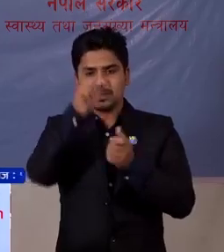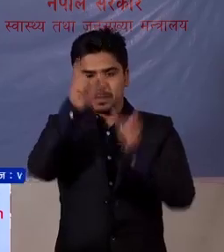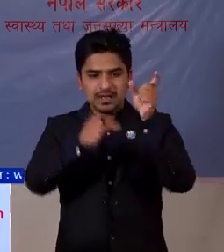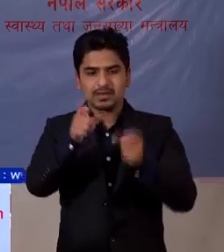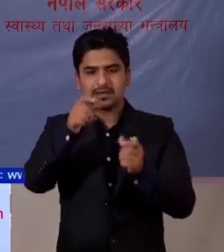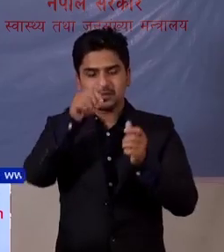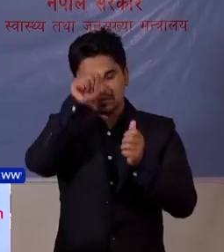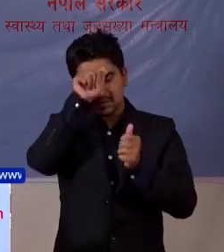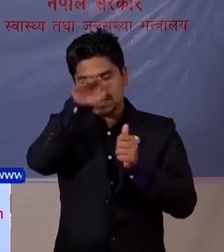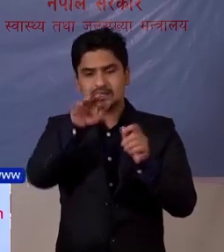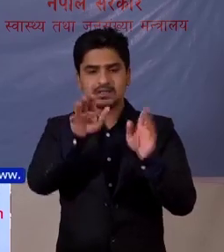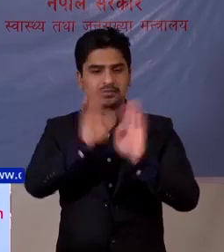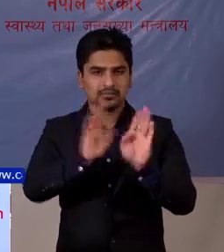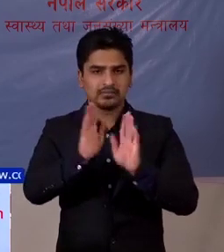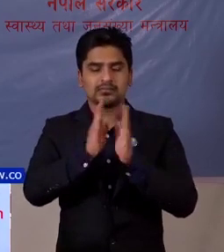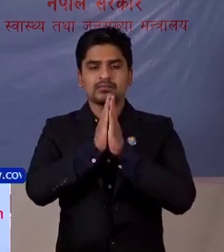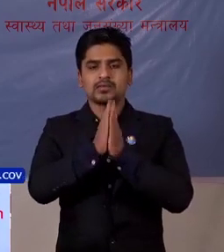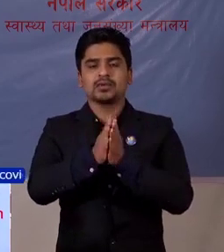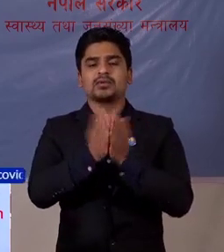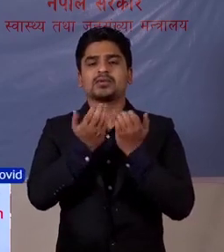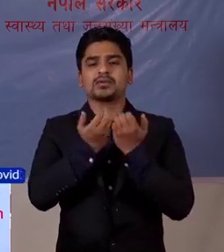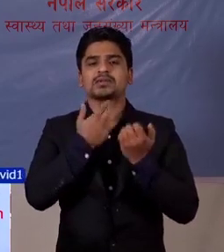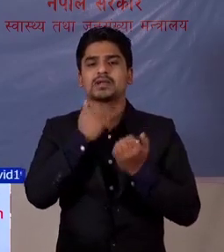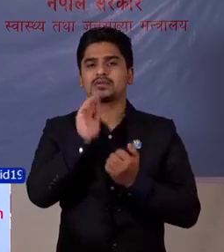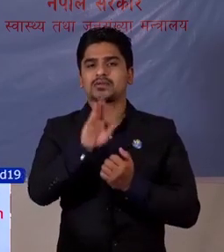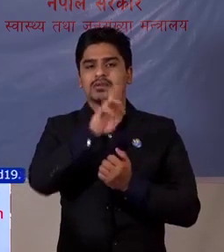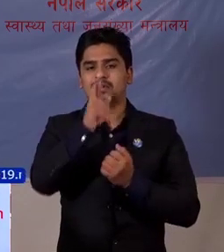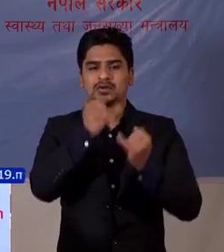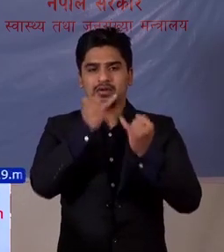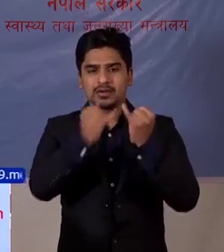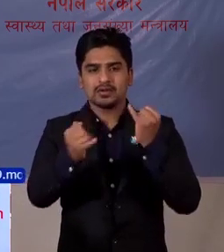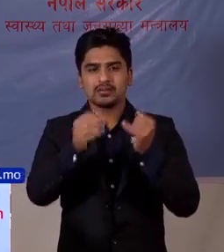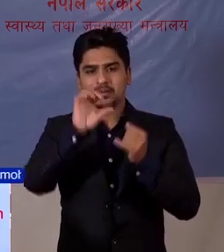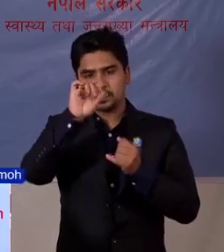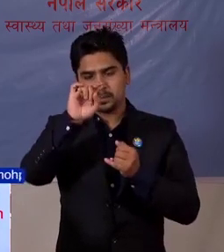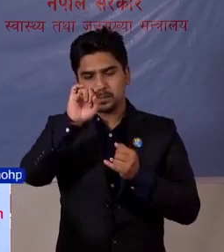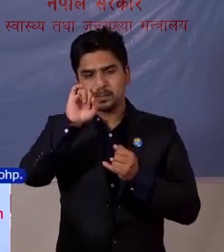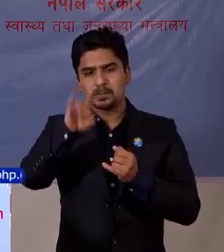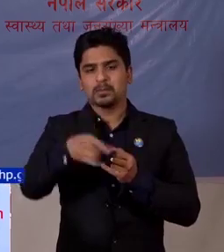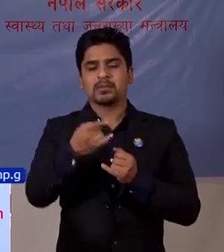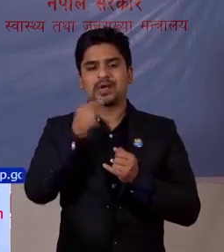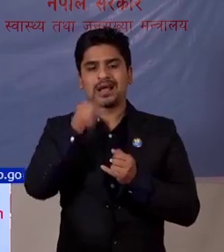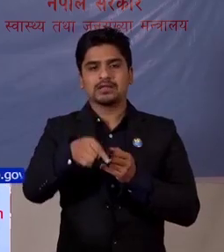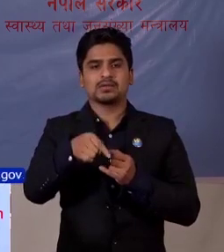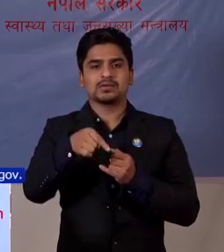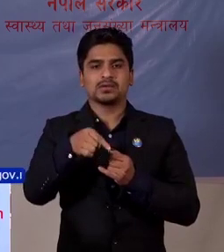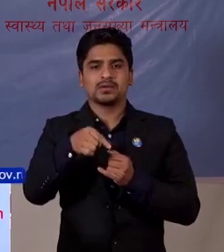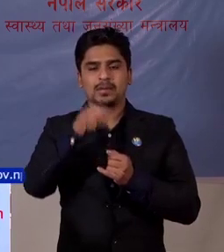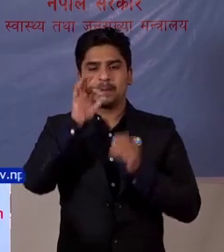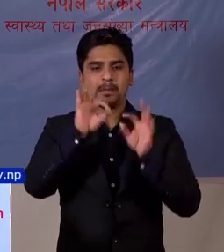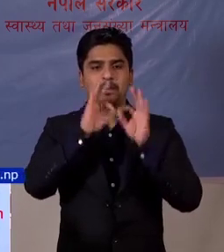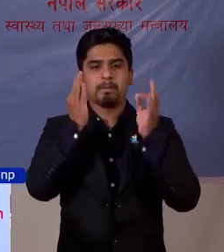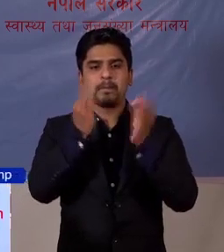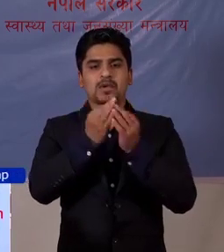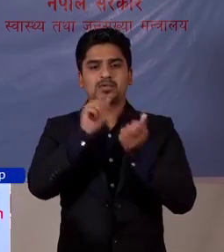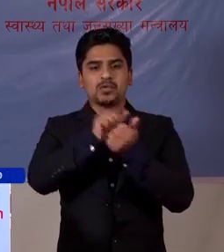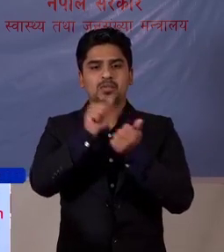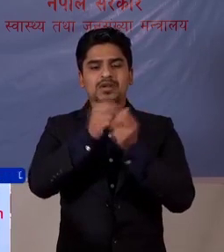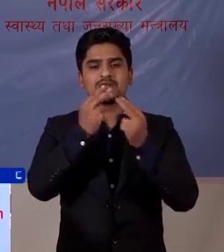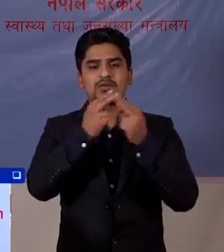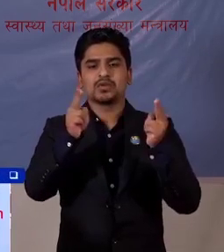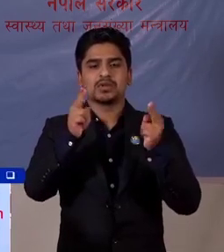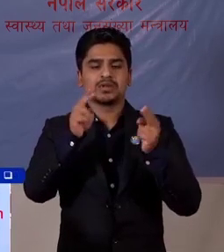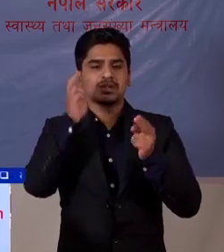प्रकाशित नगरिदिनु हुन हामी अनुरोध गर्न चाहन्छौँ। र अन्तमा पुनः आजको यो विश्व प्रेस स्वतन्त्रता